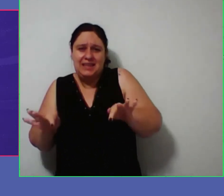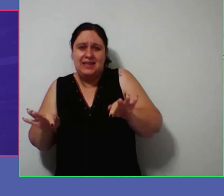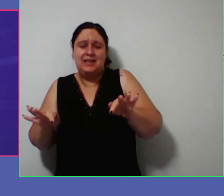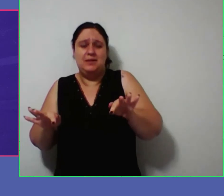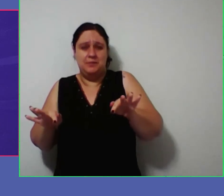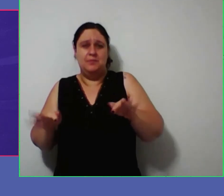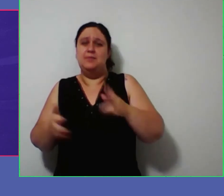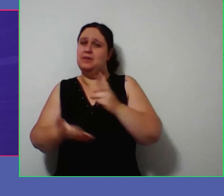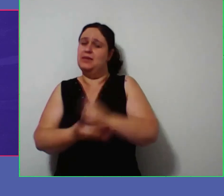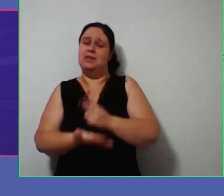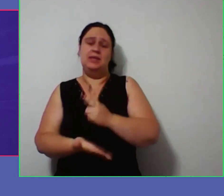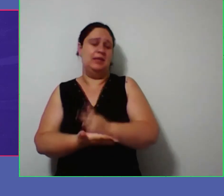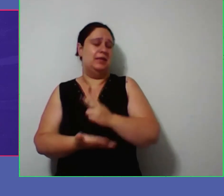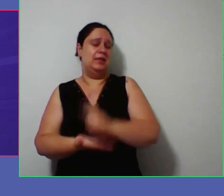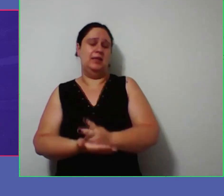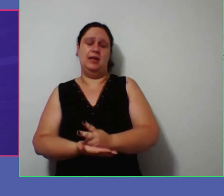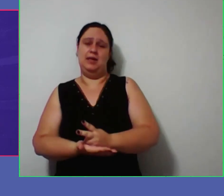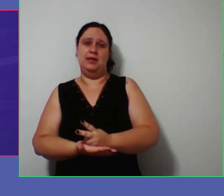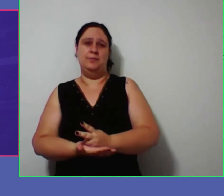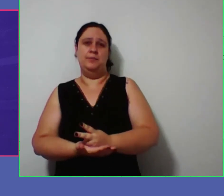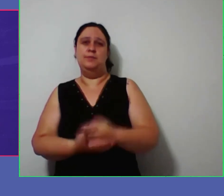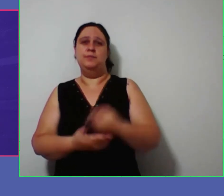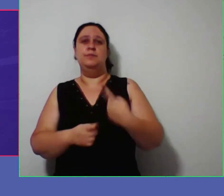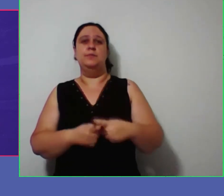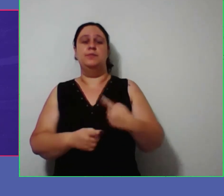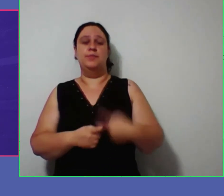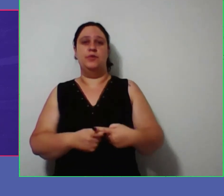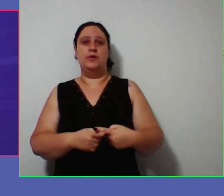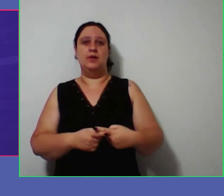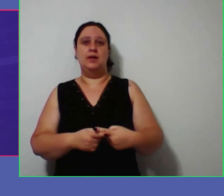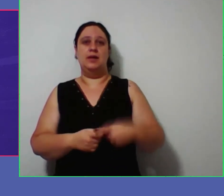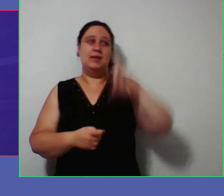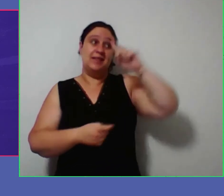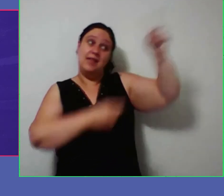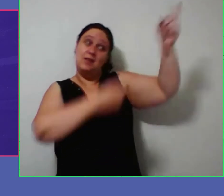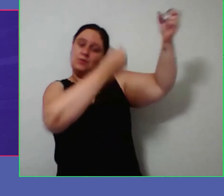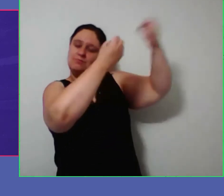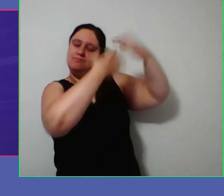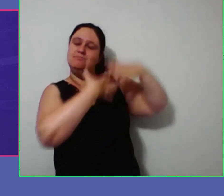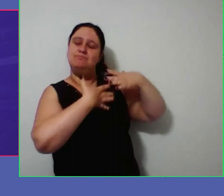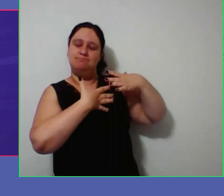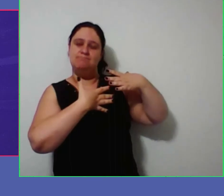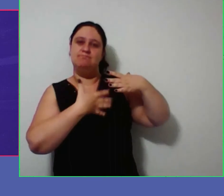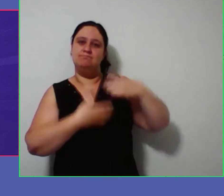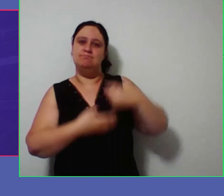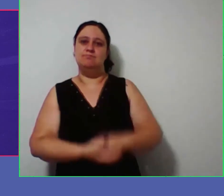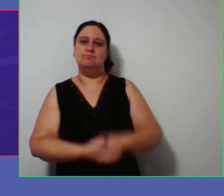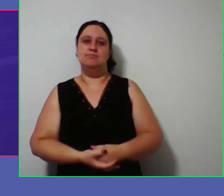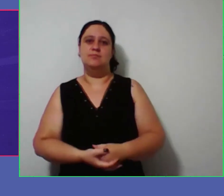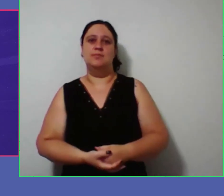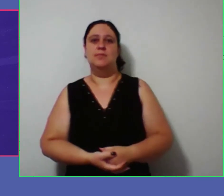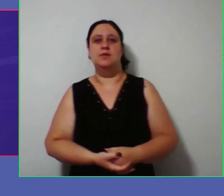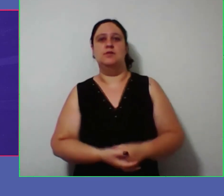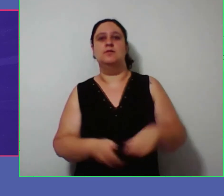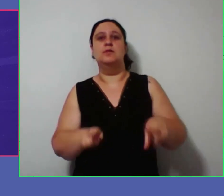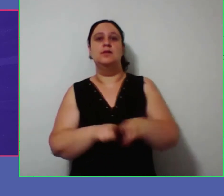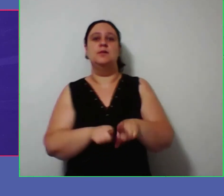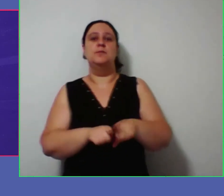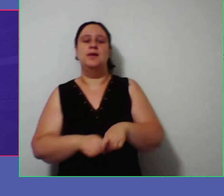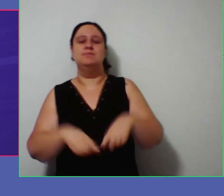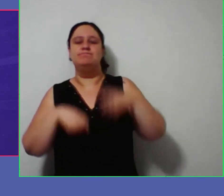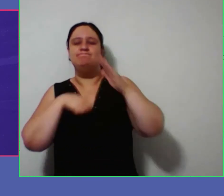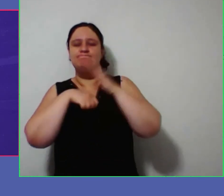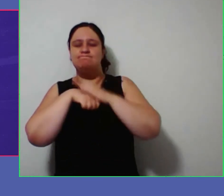porque a humildade, irmão, vai nos manter na bênção de Deus até o final. Amém. E também de mansidão. Não